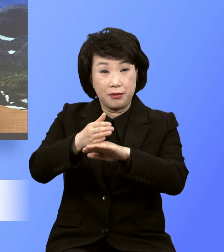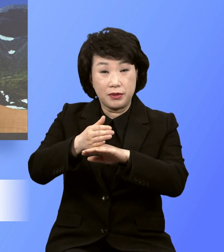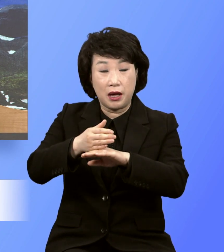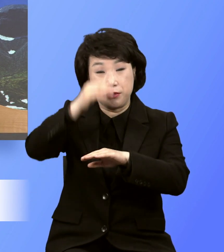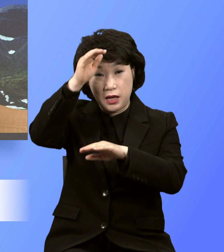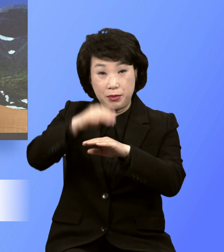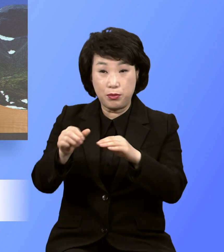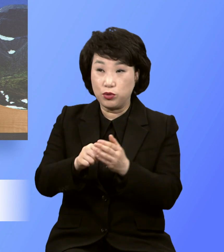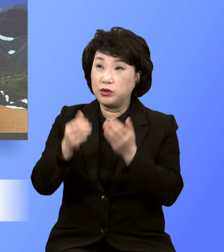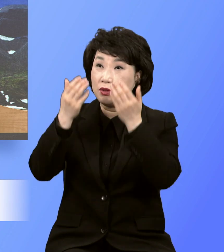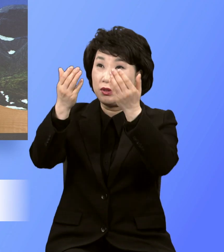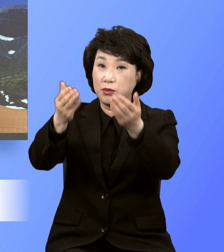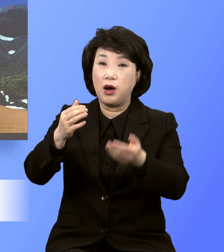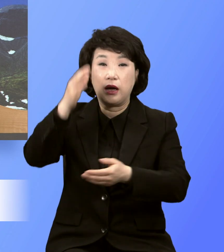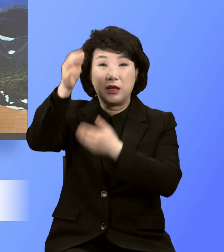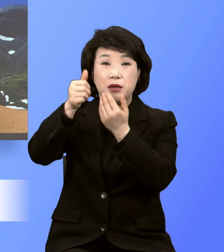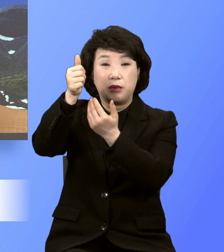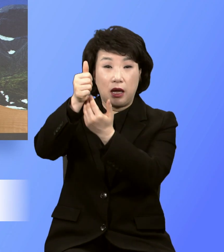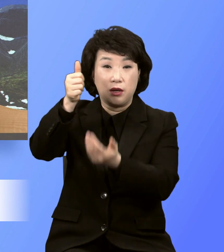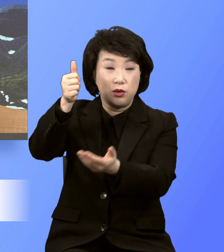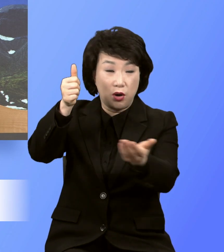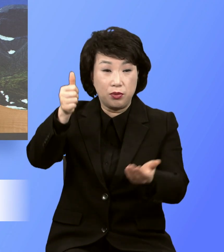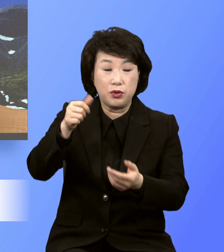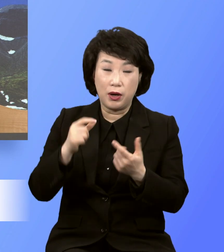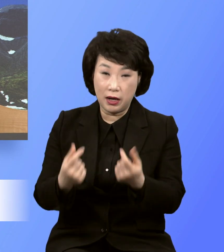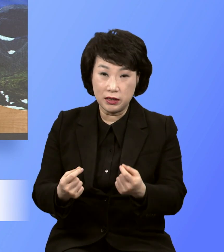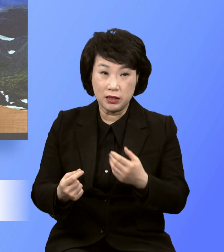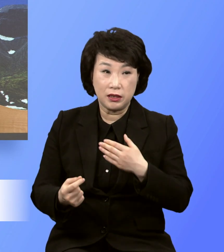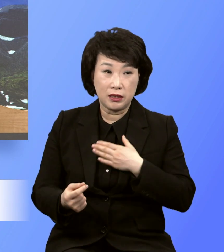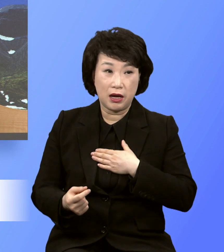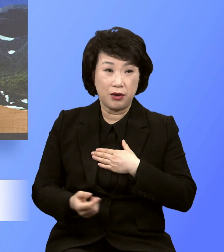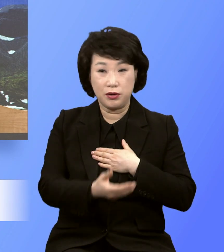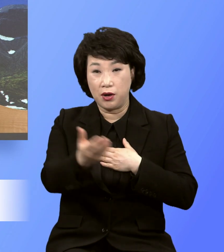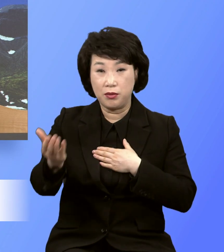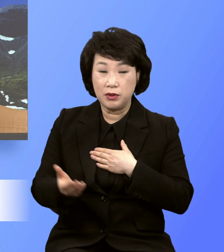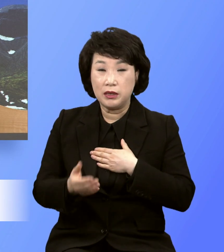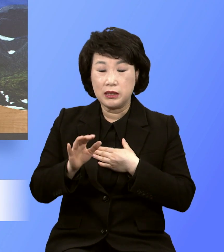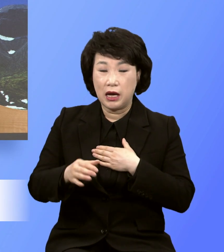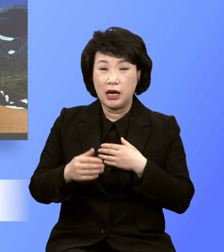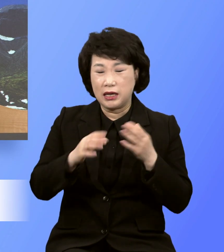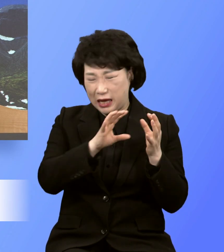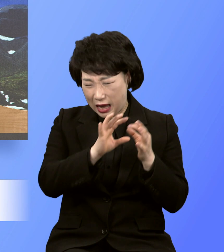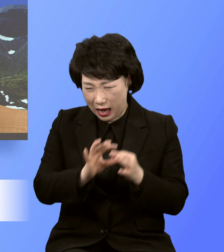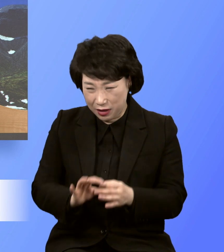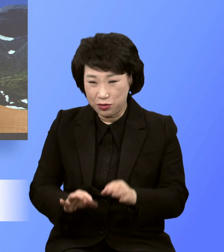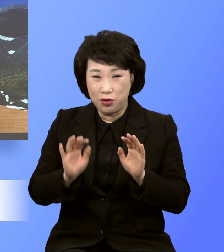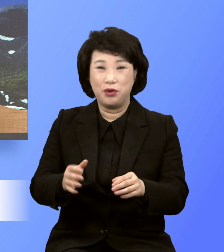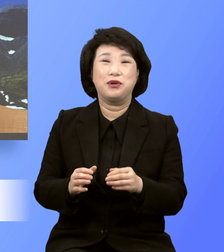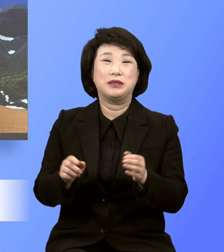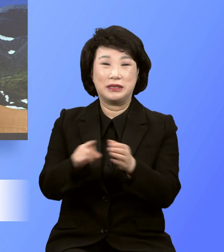감사하며 예물 드리며 하나님 앞에 이렇게 여러분들 쉼없이